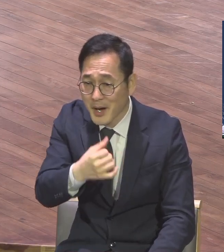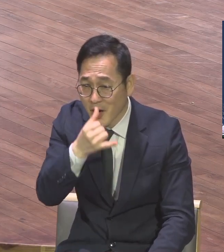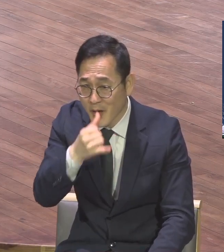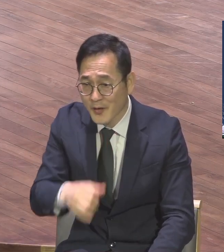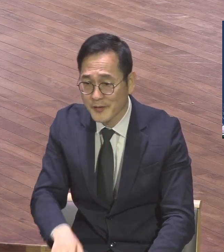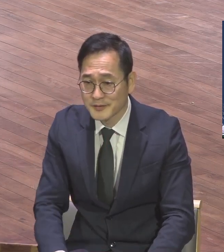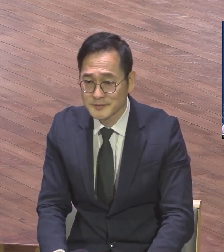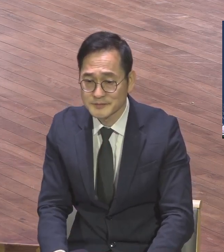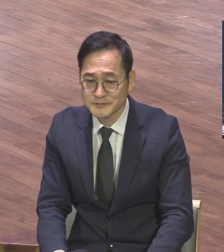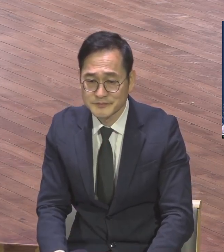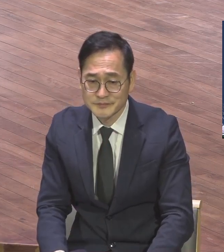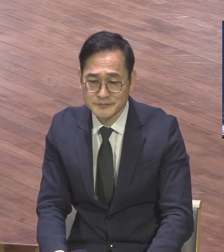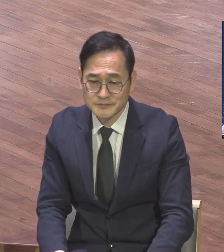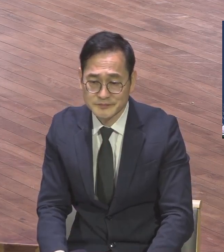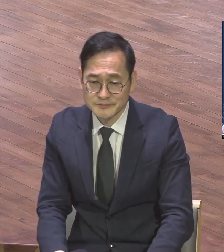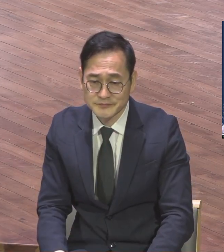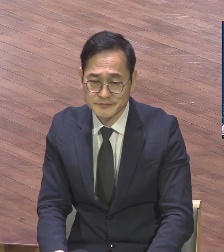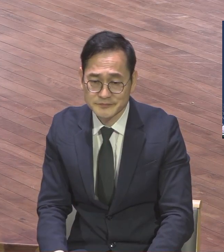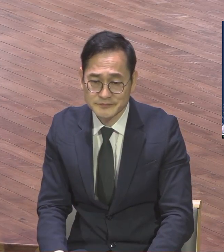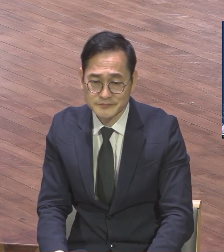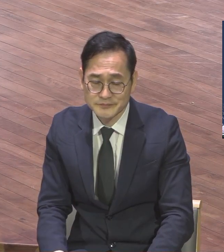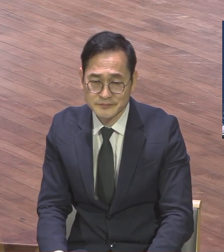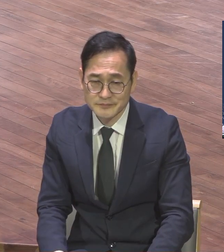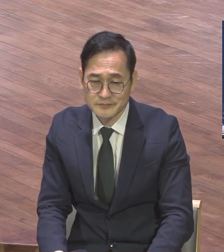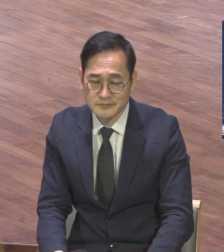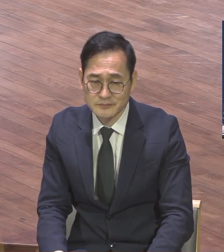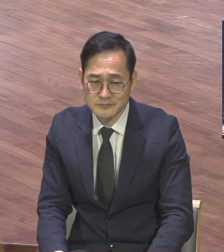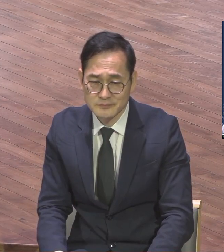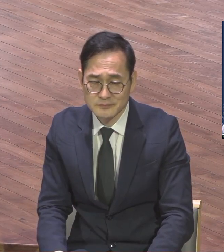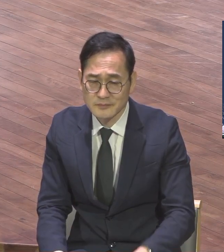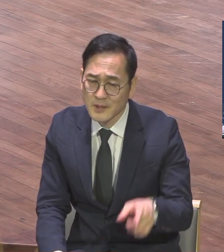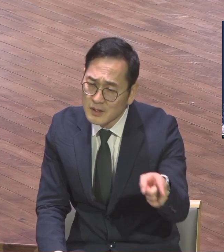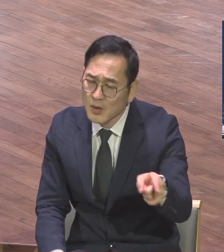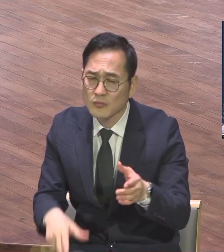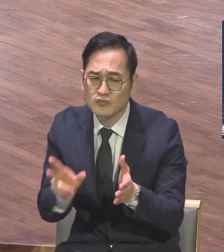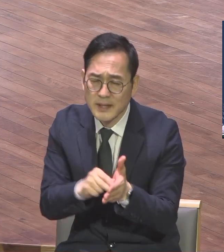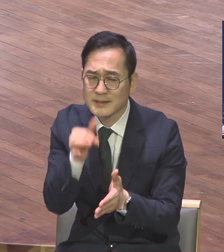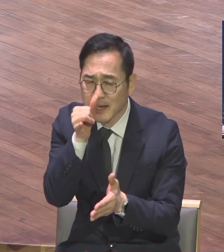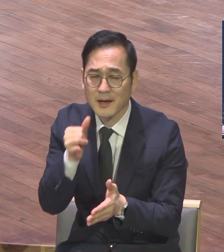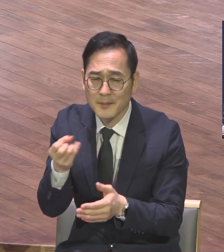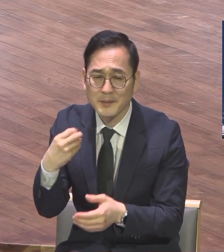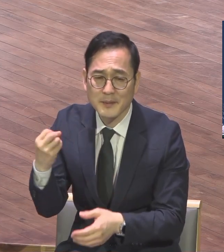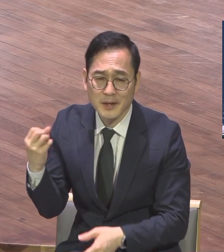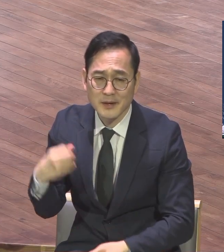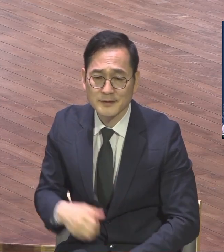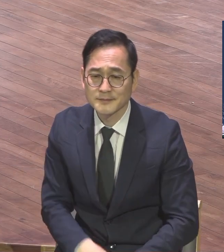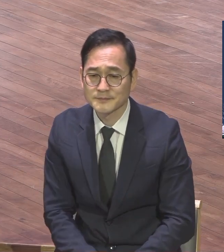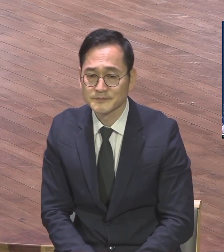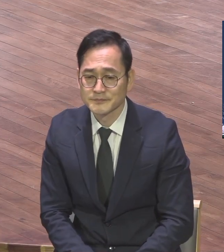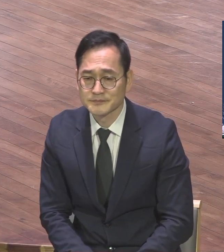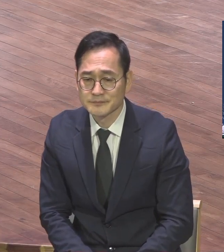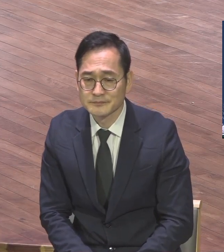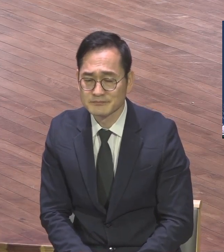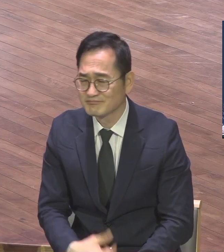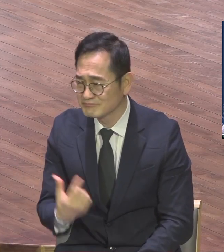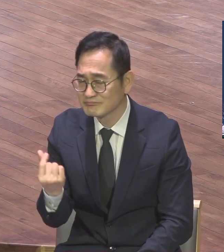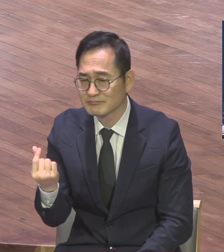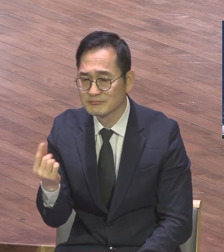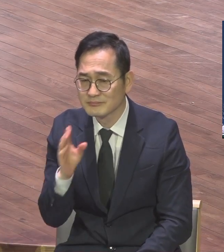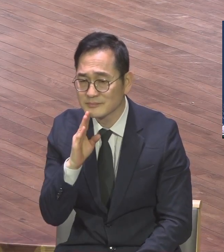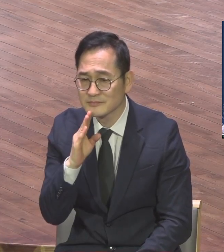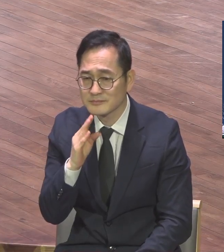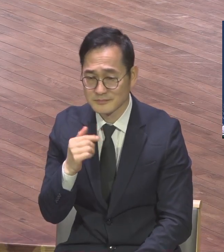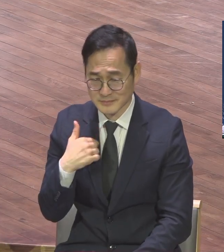완전하게 자유롭지 못한 것이 사실 아니냐. 그런 면이 있어요. 제가 목회했던